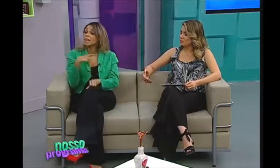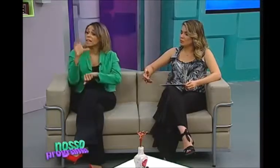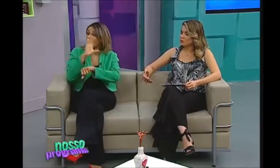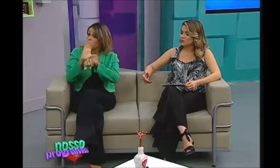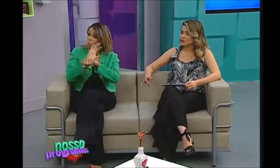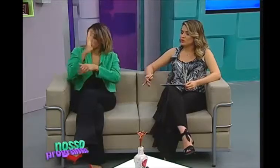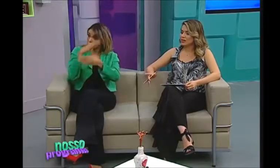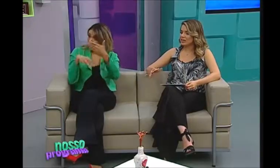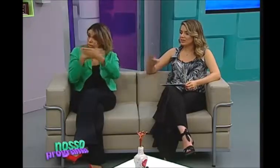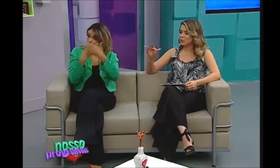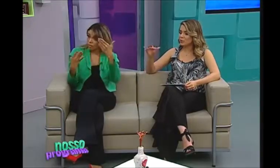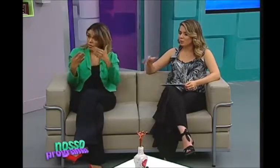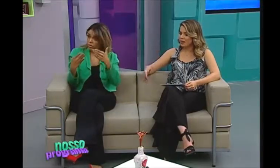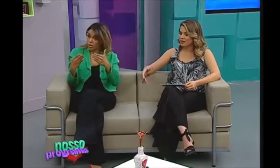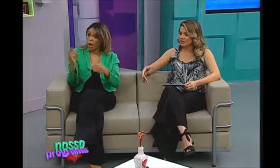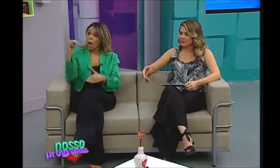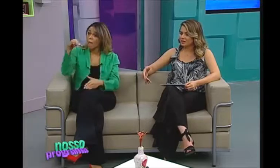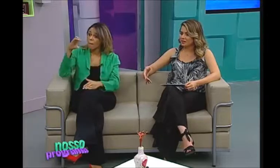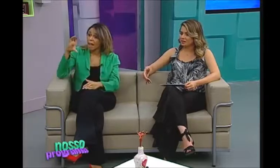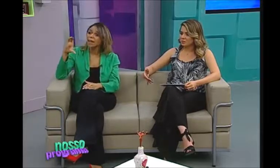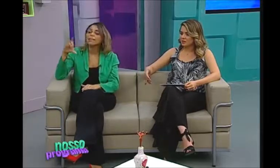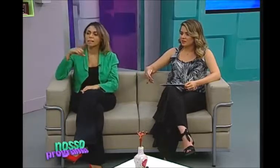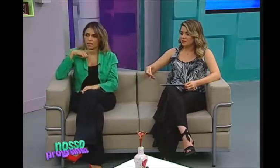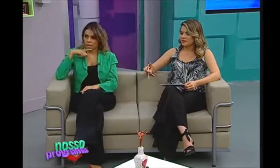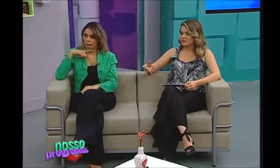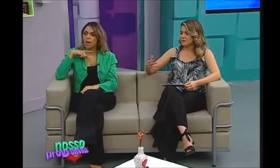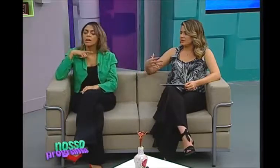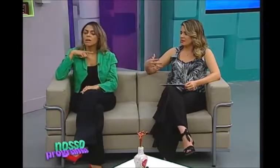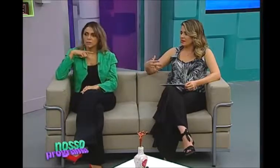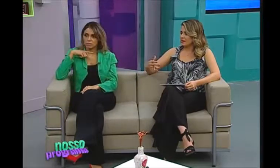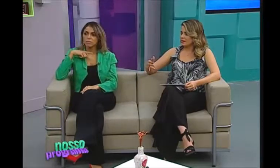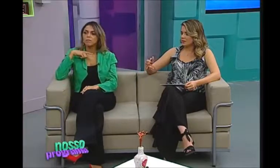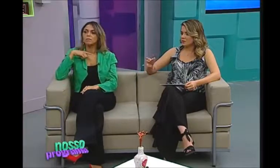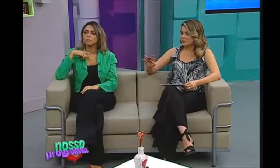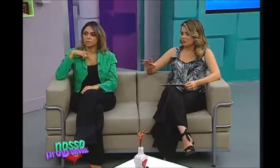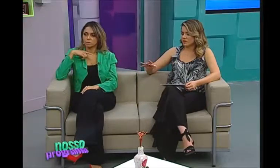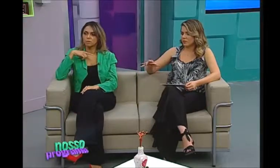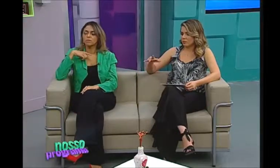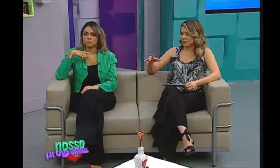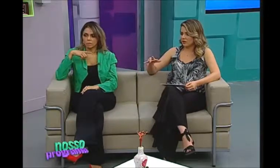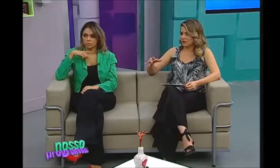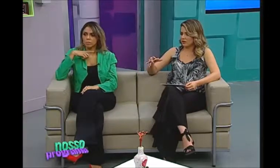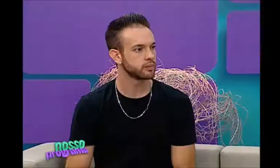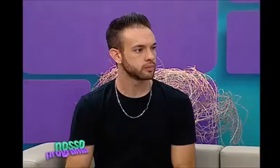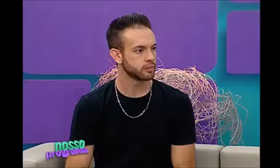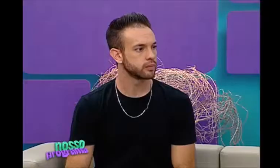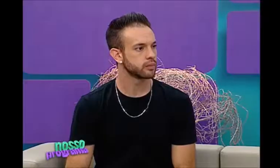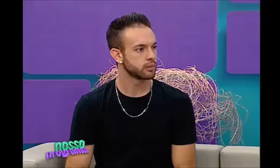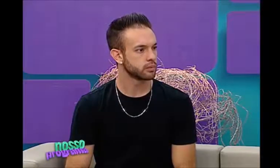com certificação no MEC? Para quem quiser se especializar e ter uma certificação mais certeira, né?